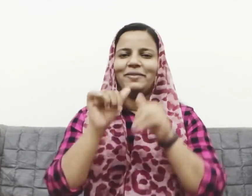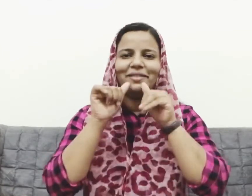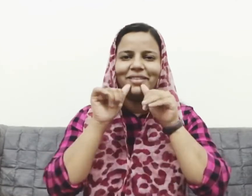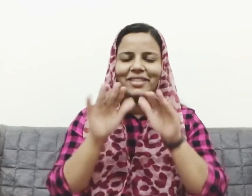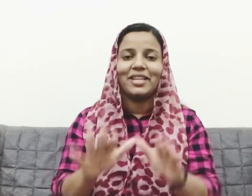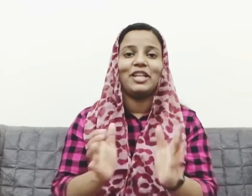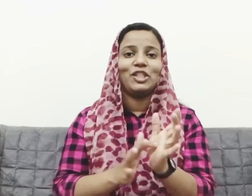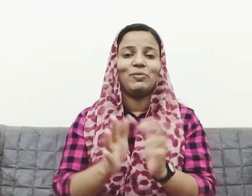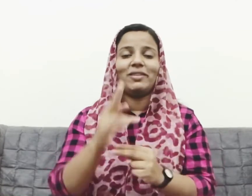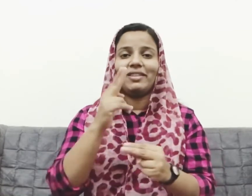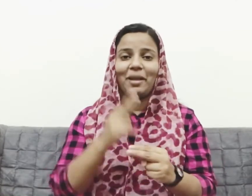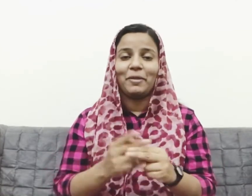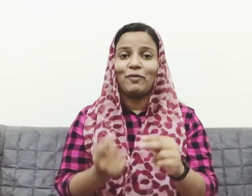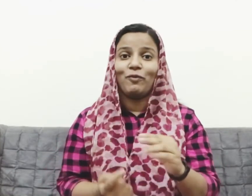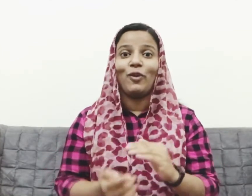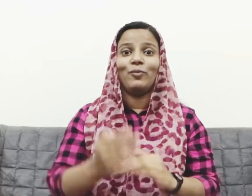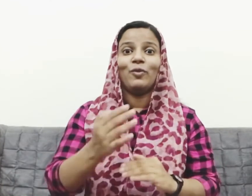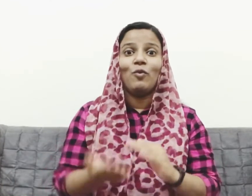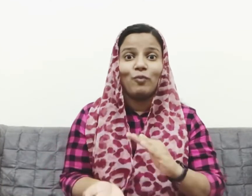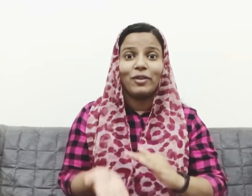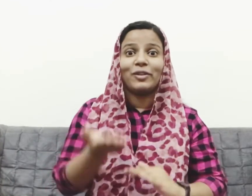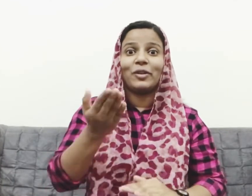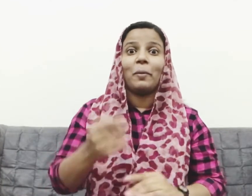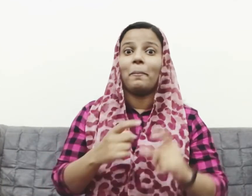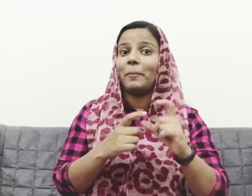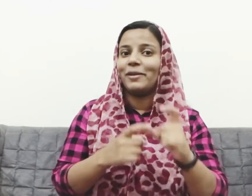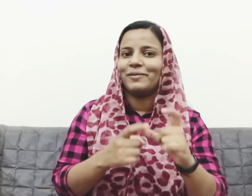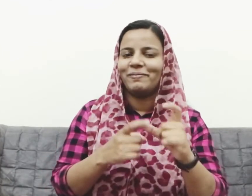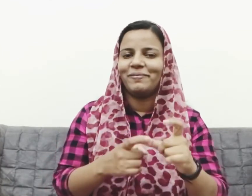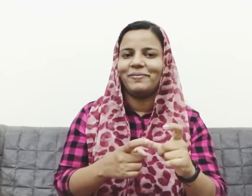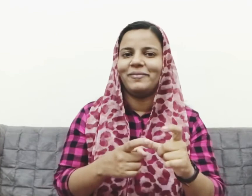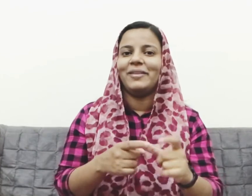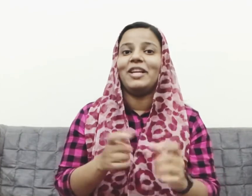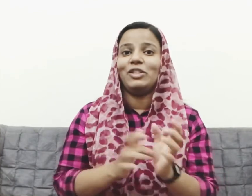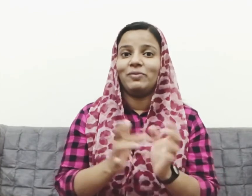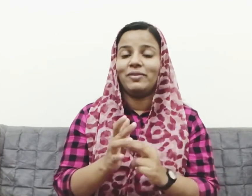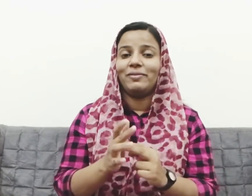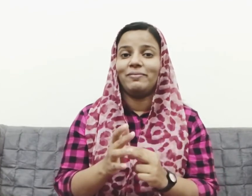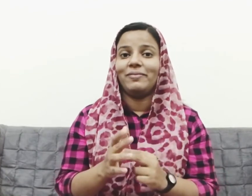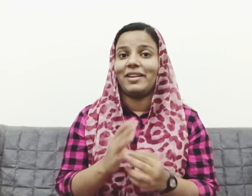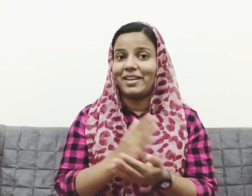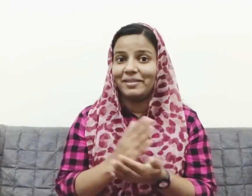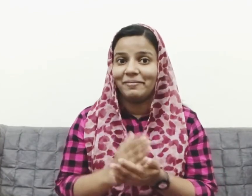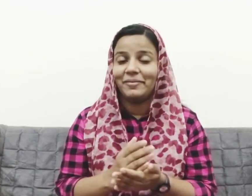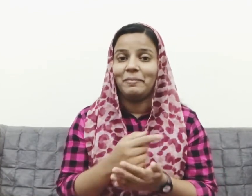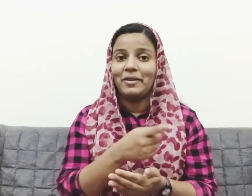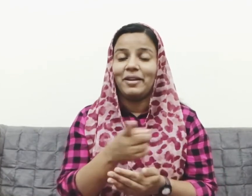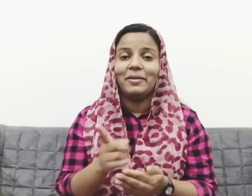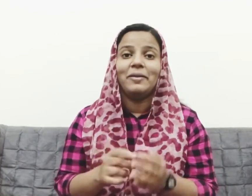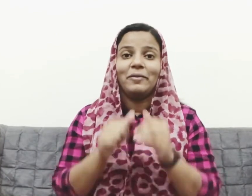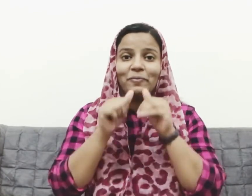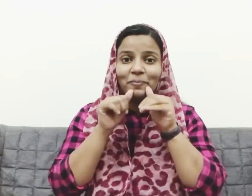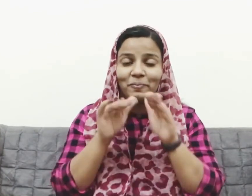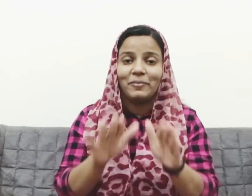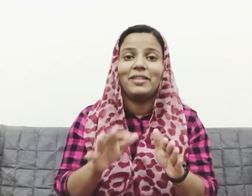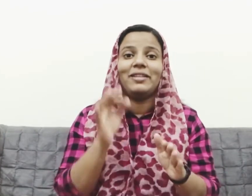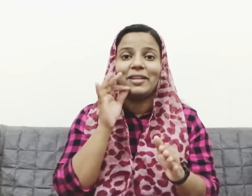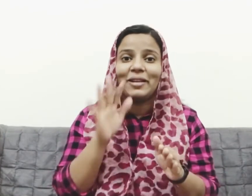നിങ്ങളെ അനുഗ്രഹിക്കട്ടെ. യേശു ക്രിസ്തുവിൻ്റെ നാമത്തിൽ നമ്മൾ വളരും, വർദ്ധിക്കും, പെരുകും. യേശു ക്രിസ്തു മുഖാന്തരം നമ്മൾ